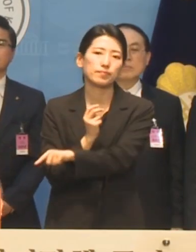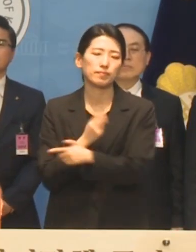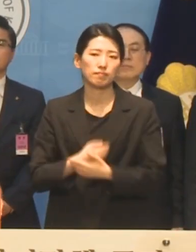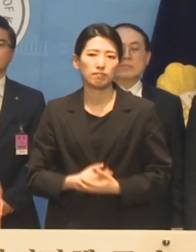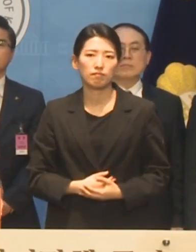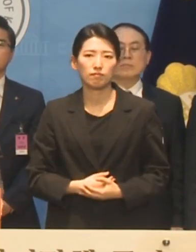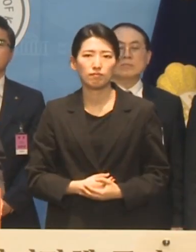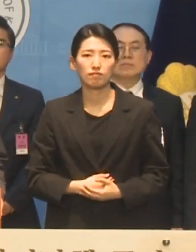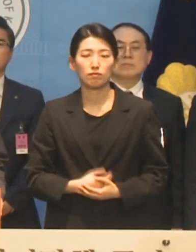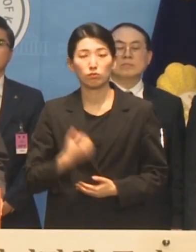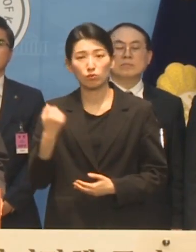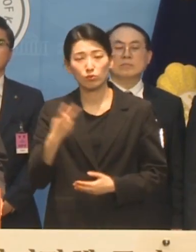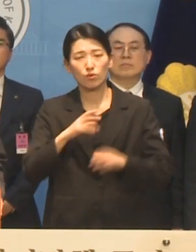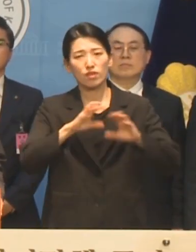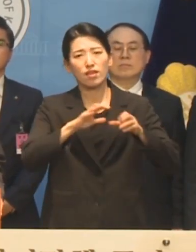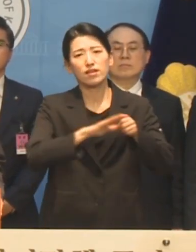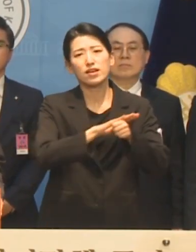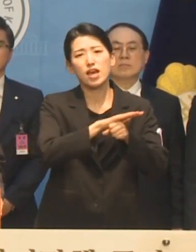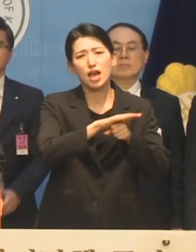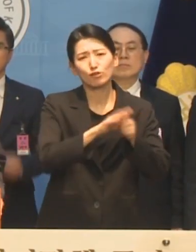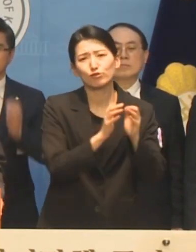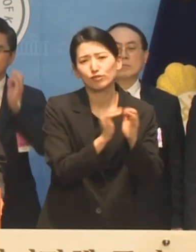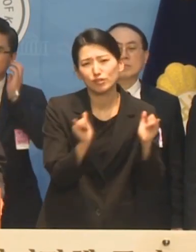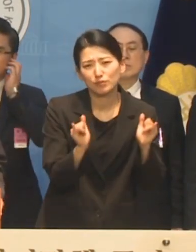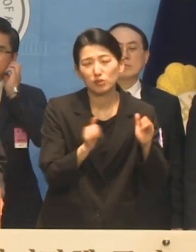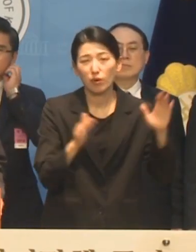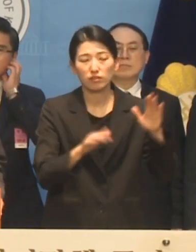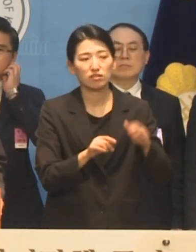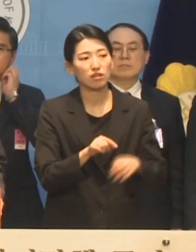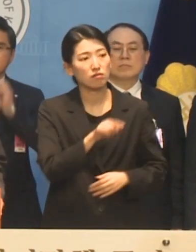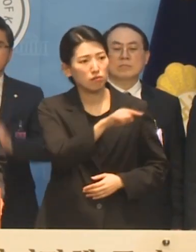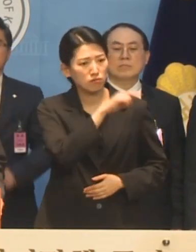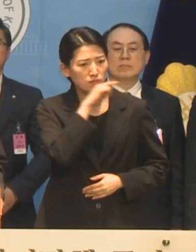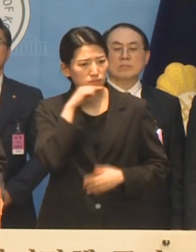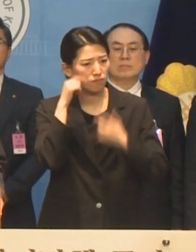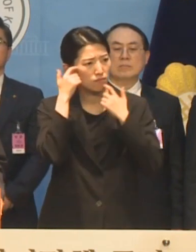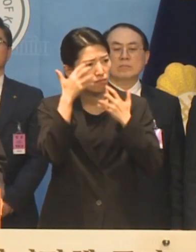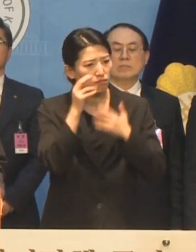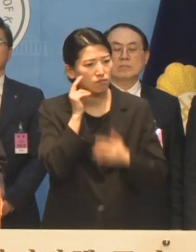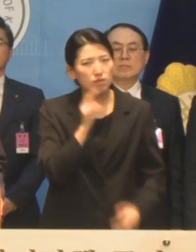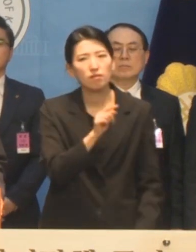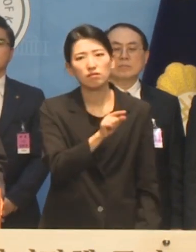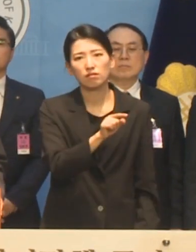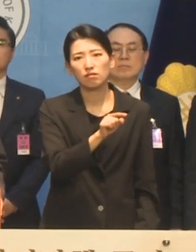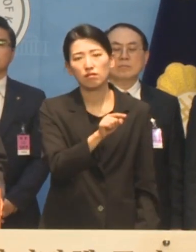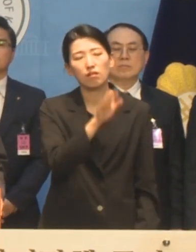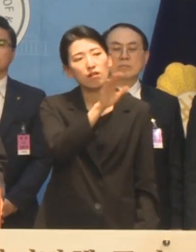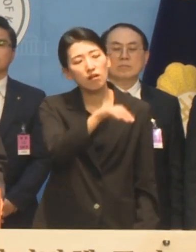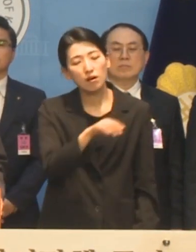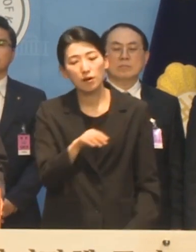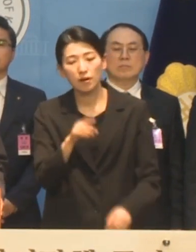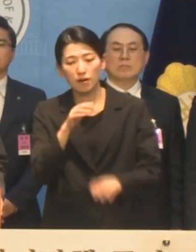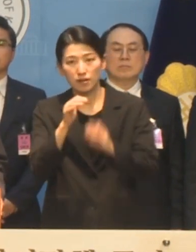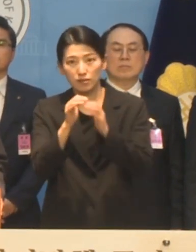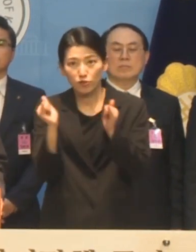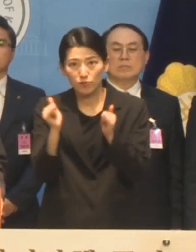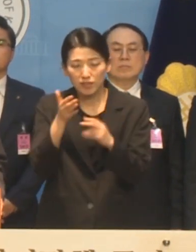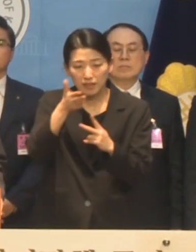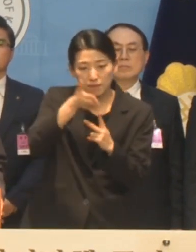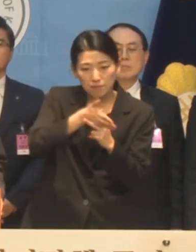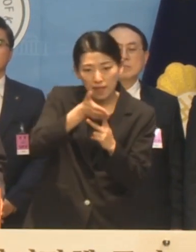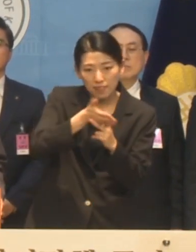애국 시민들 또는 학생들을 향해 극우 프레임을 씌워 대한민국 국민을 이간질시키고